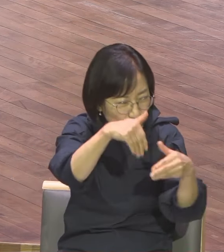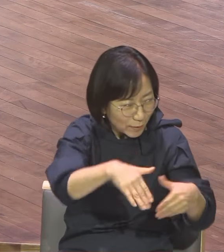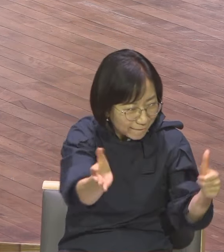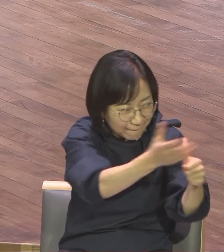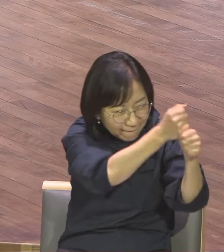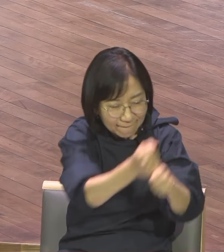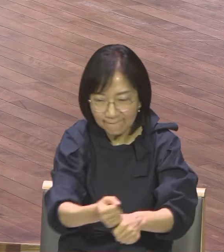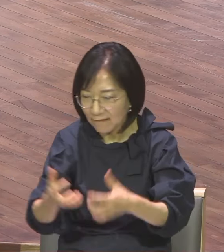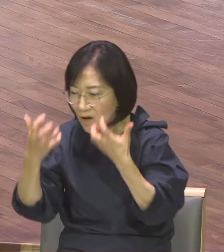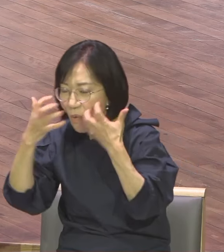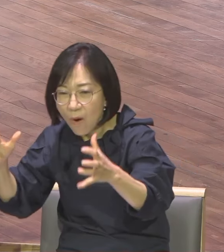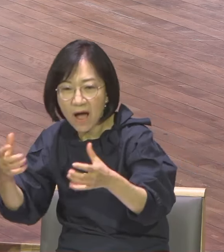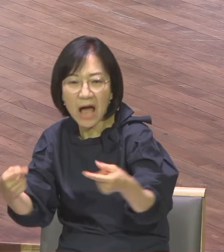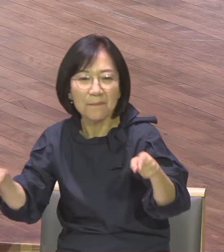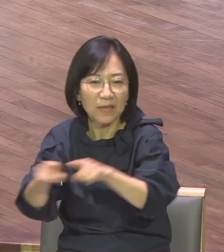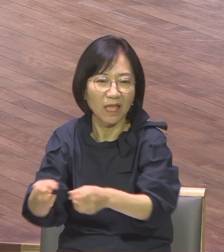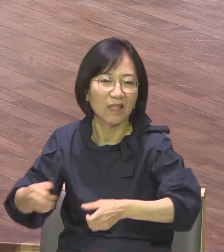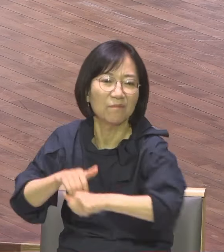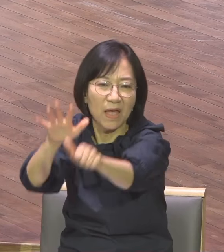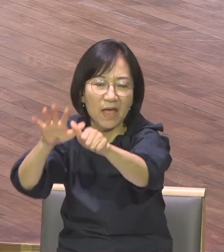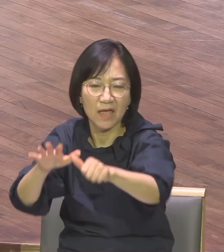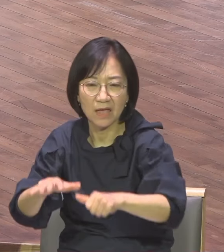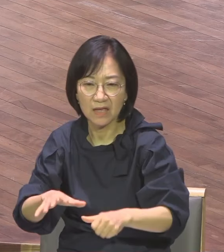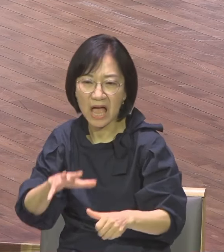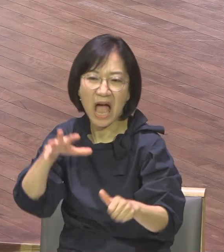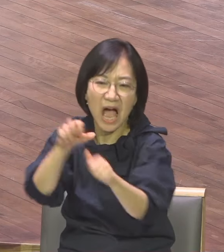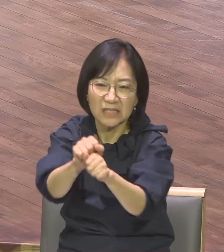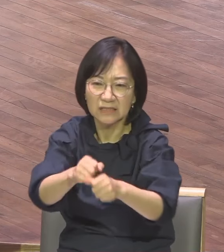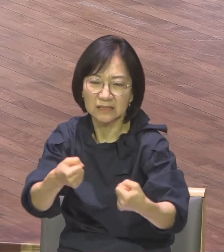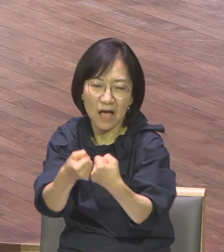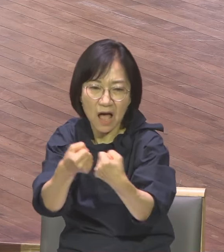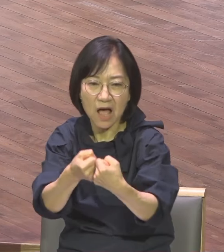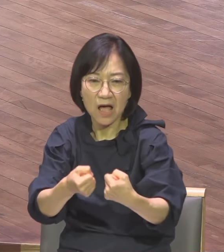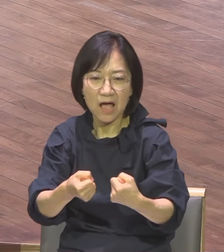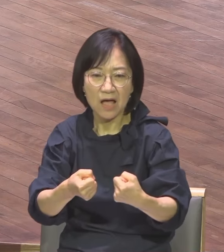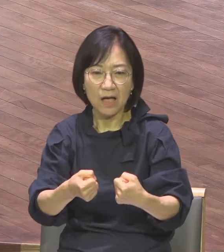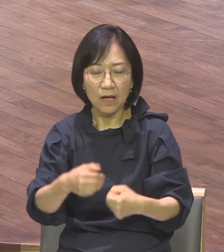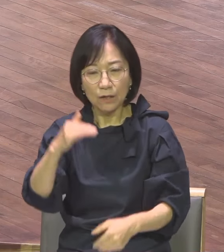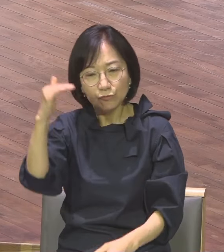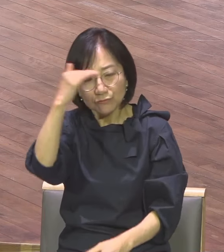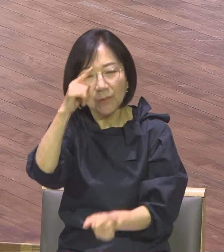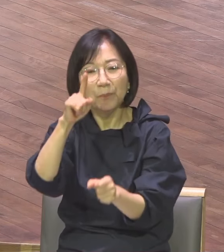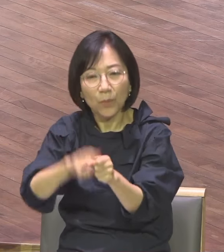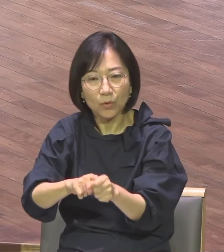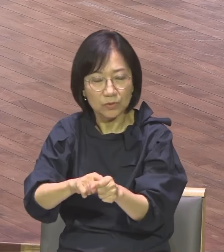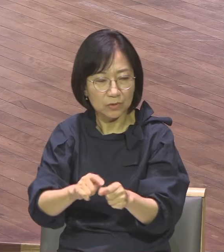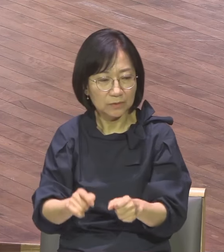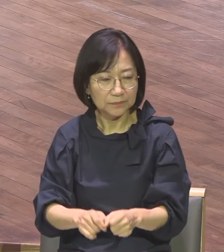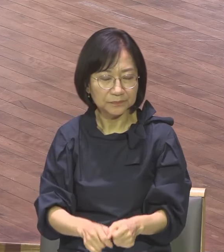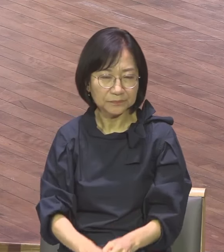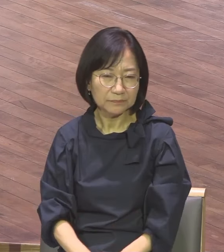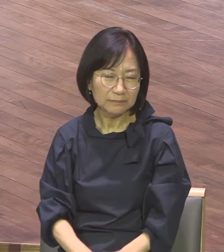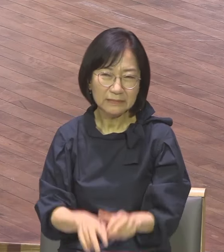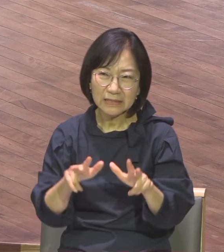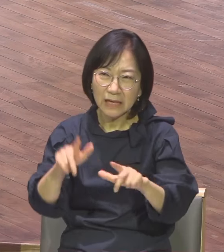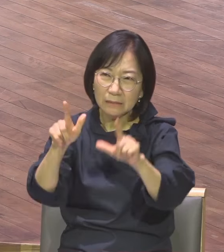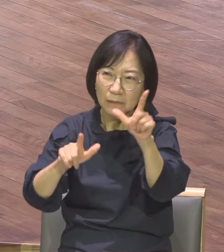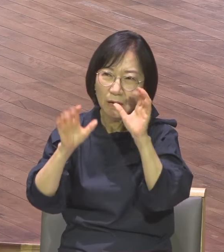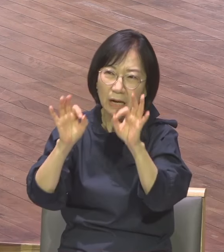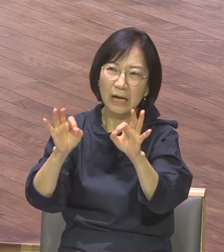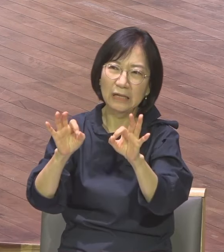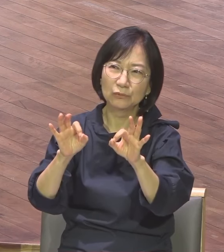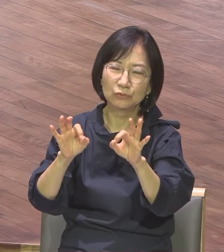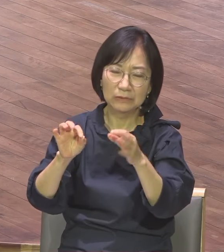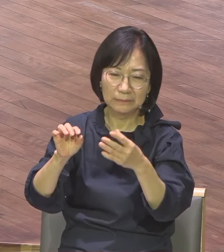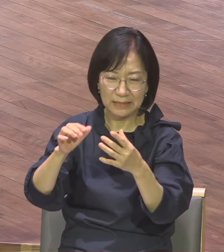콜로세움 그렇게 멋지게 지었는데 그거를 말이죠 이 관계 흉측하게 남아있어